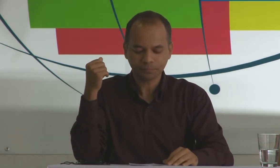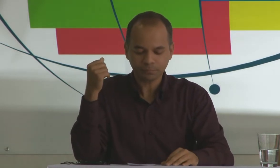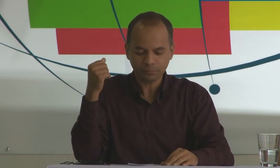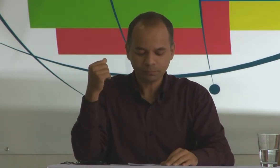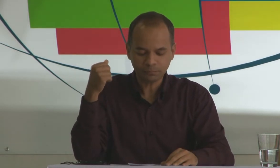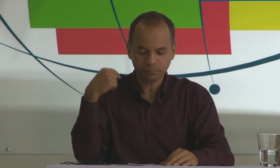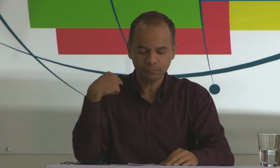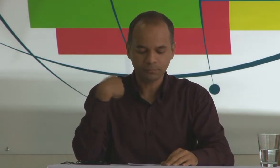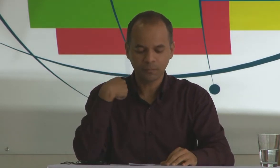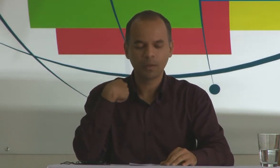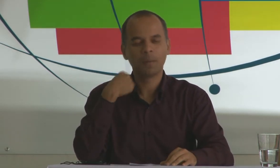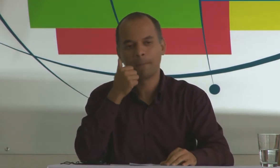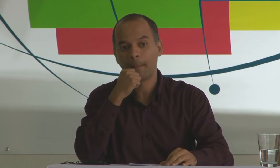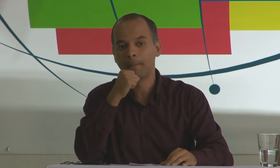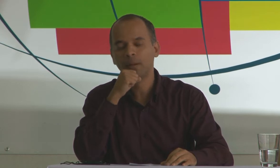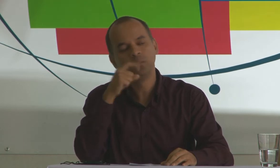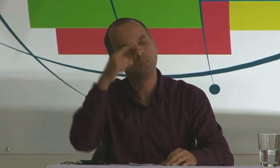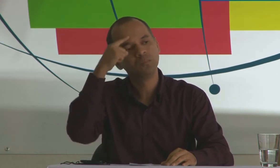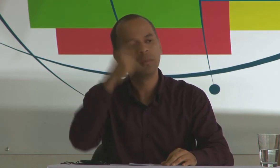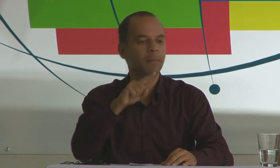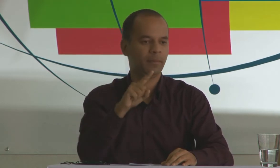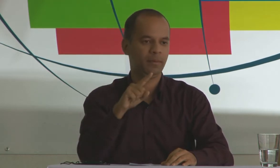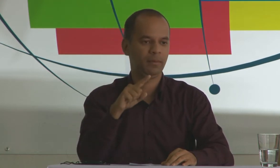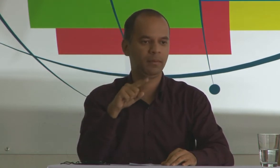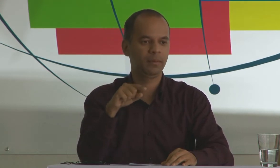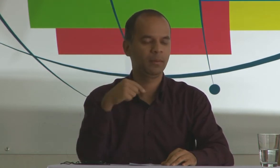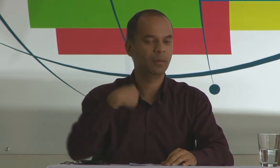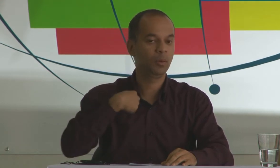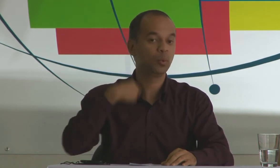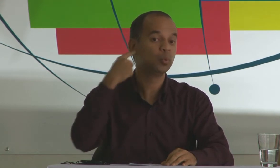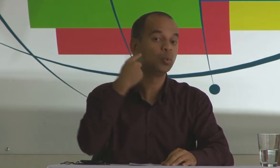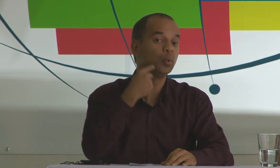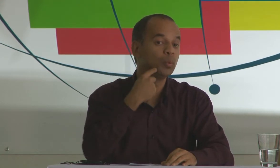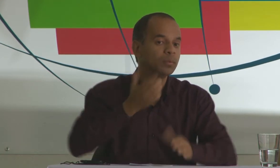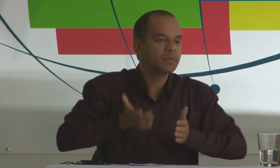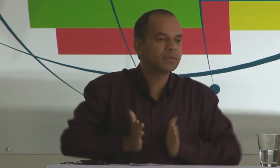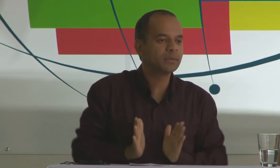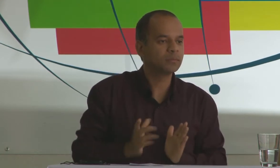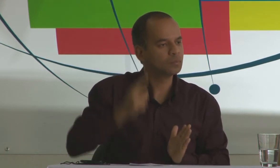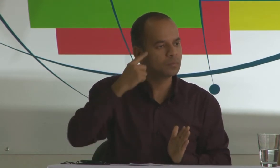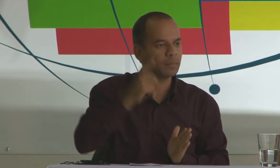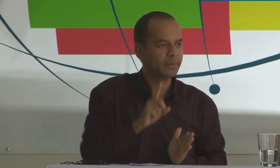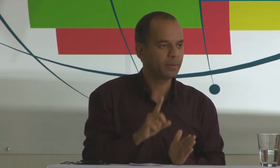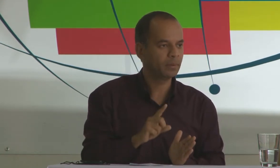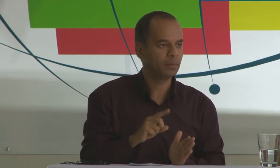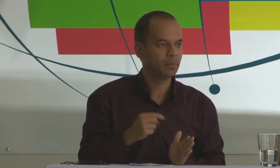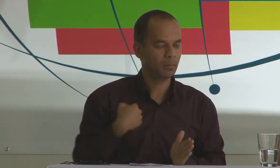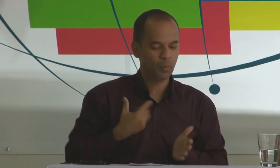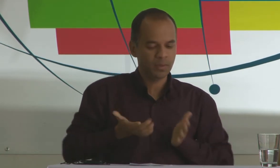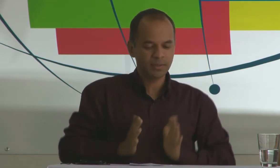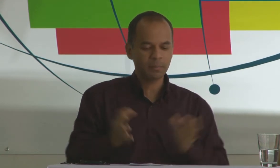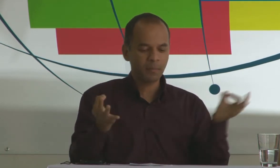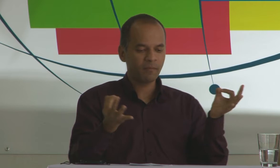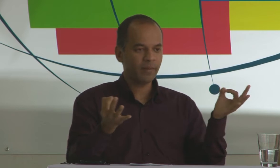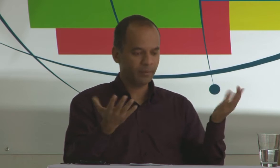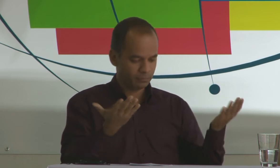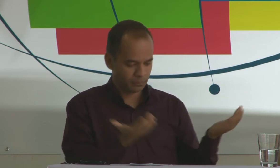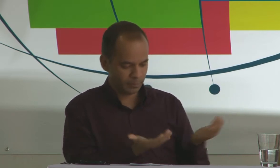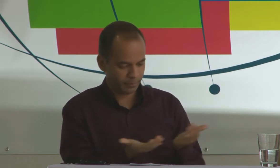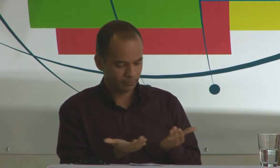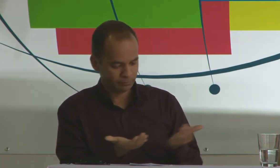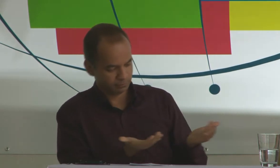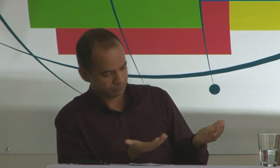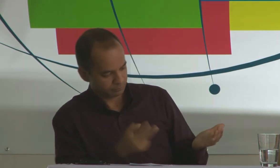por meio de língua de sinais. Mas, pensando antigamente, por exemplo, no meu fato de ter nascido surdo e não ter todas